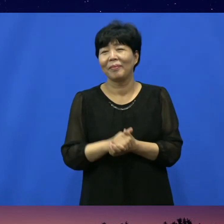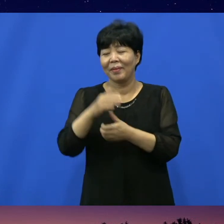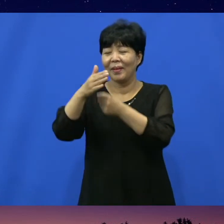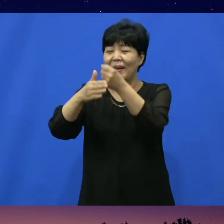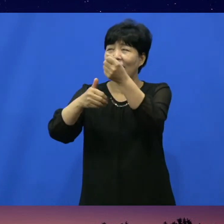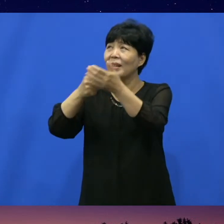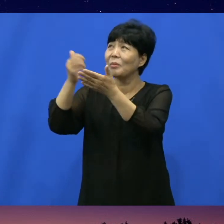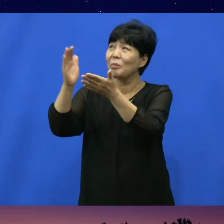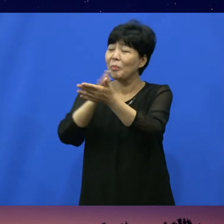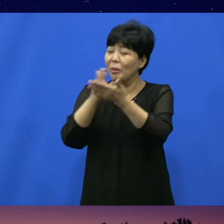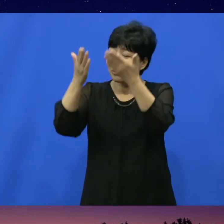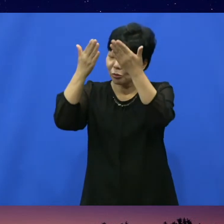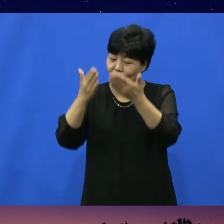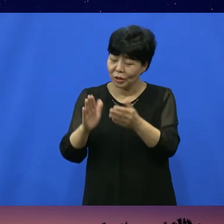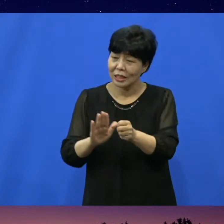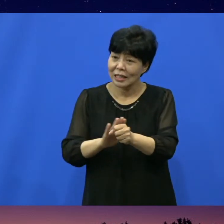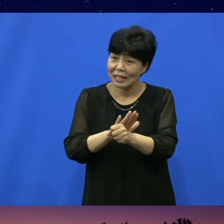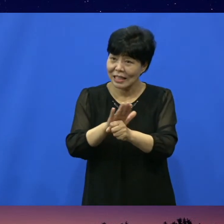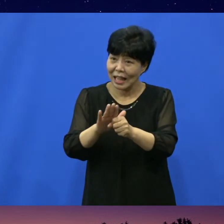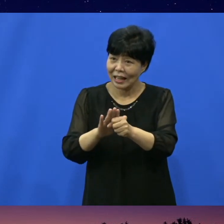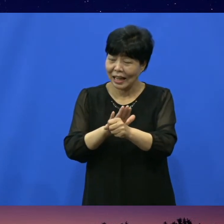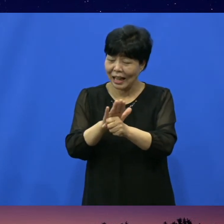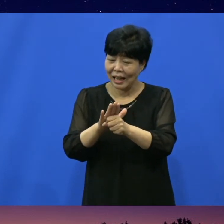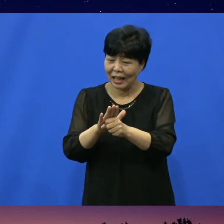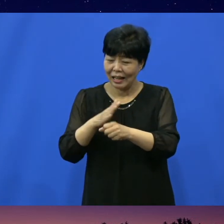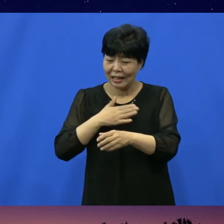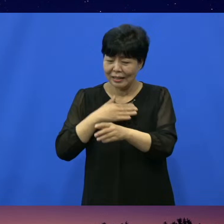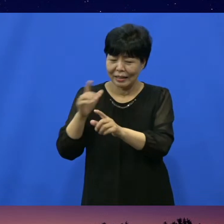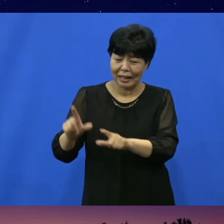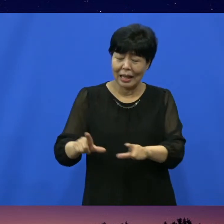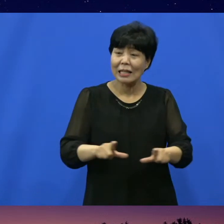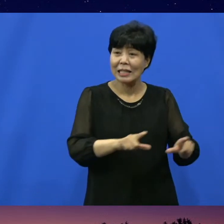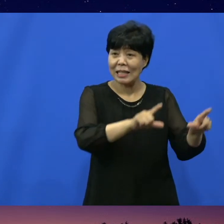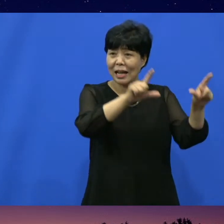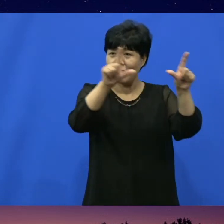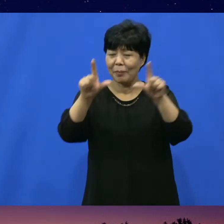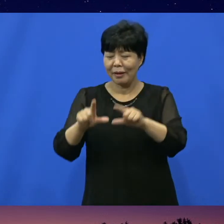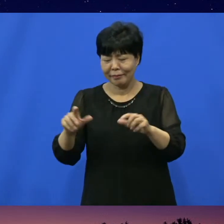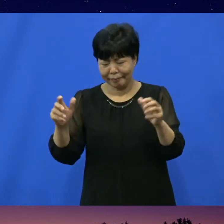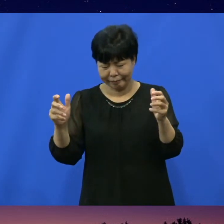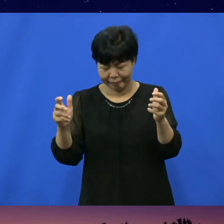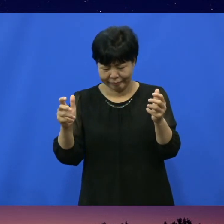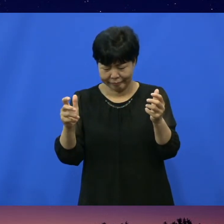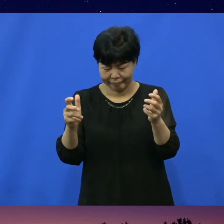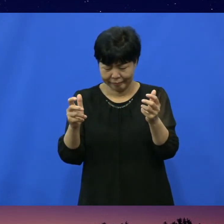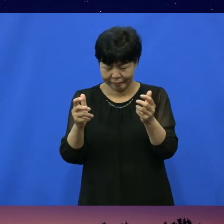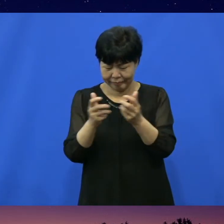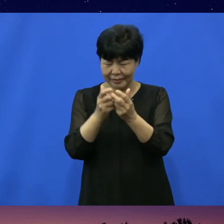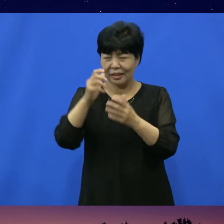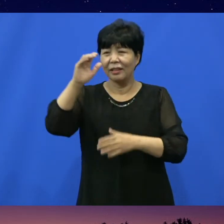하나님이 베풀어 주시는 사랑으로 내 삶을 사로잡을 때까지 물러서면 안 돼요.